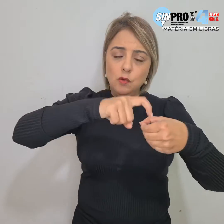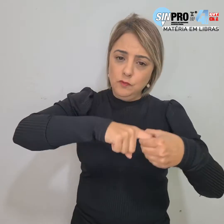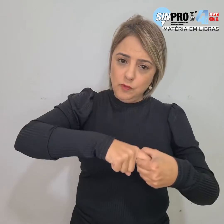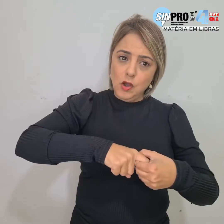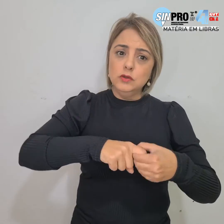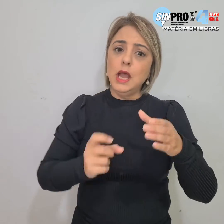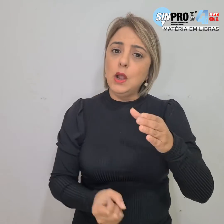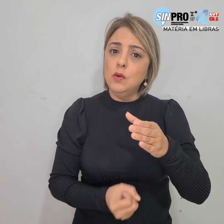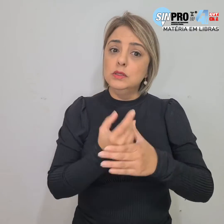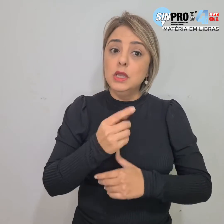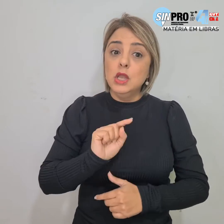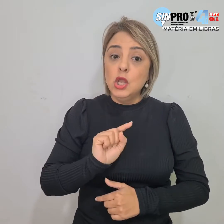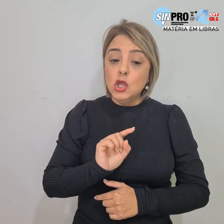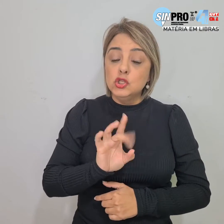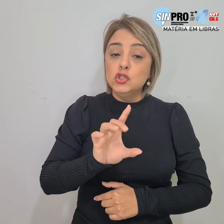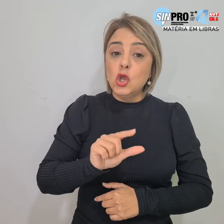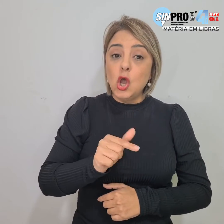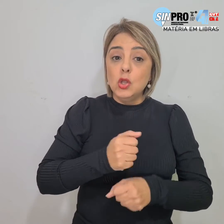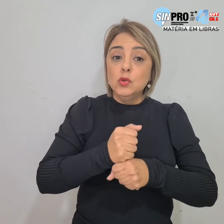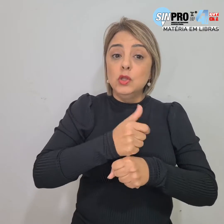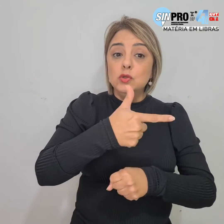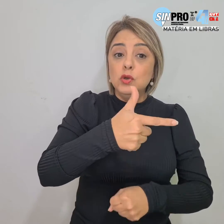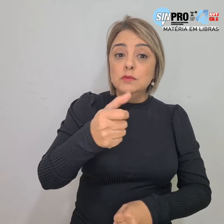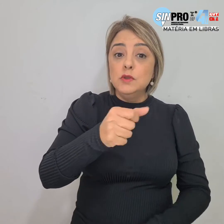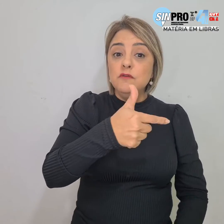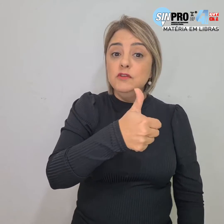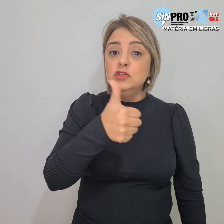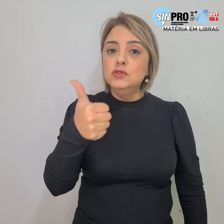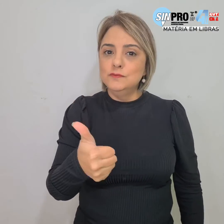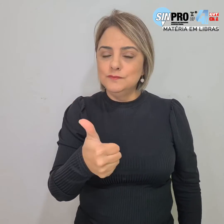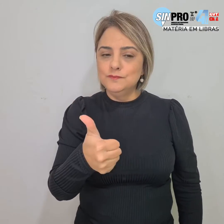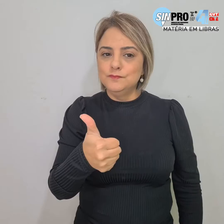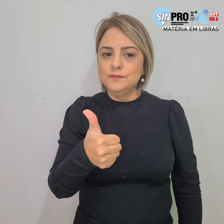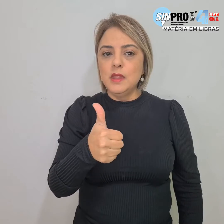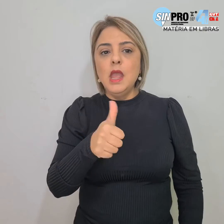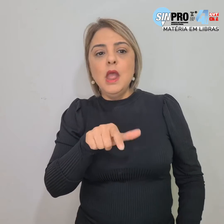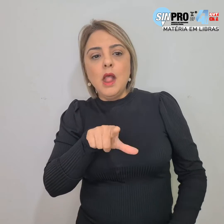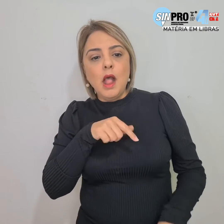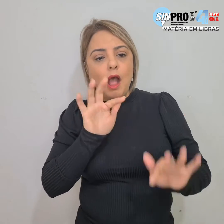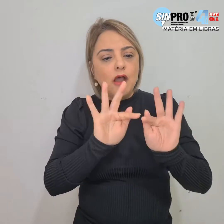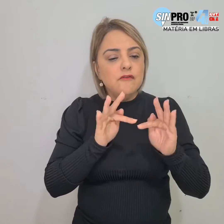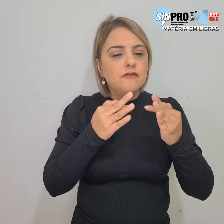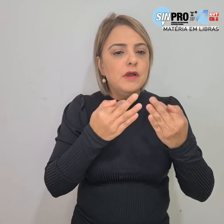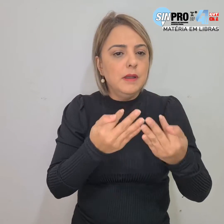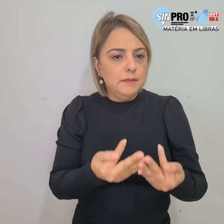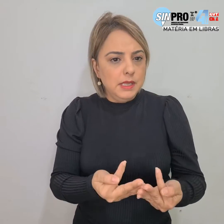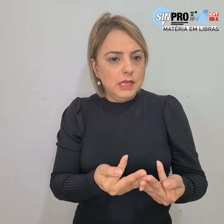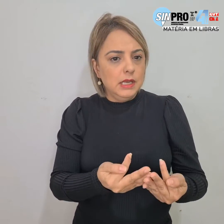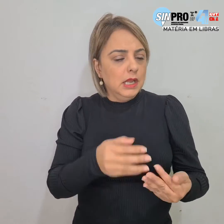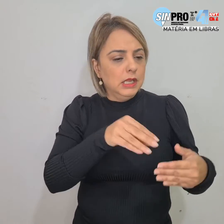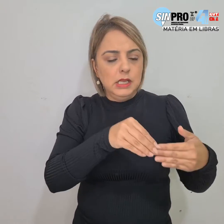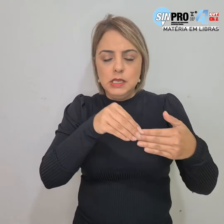somente em 2021. Entre os pais irresponsáveis que não enviariam os filhos para a escola,